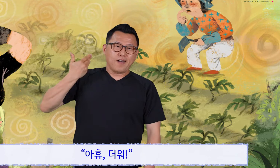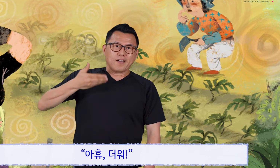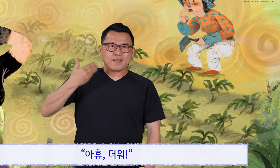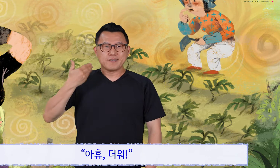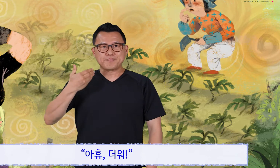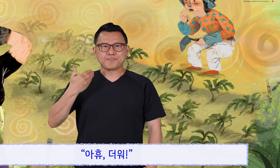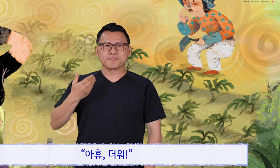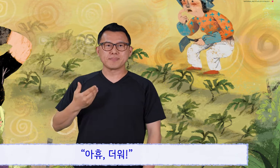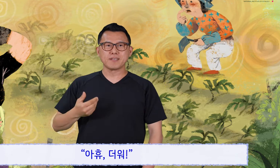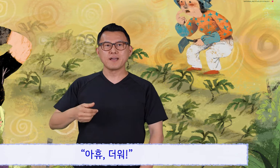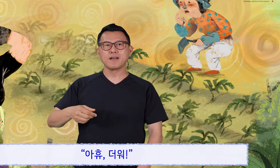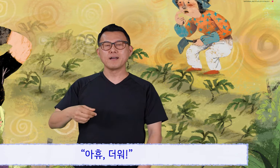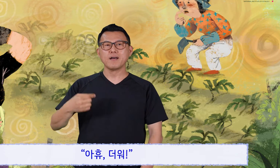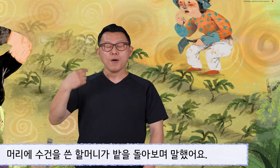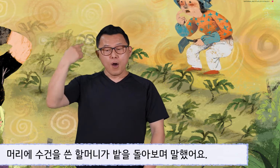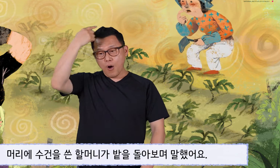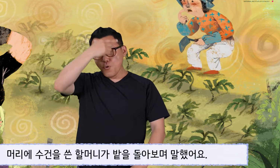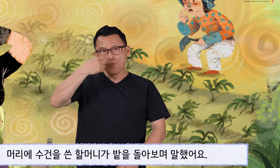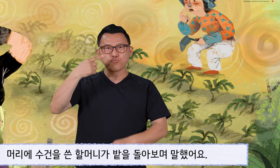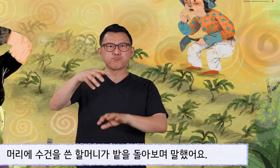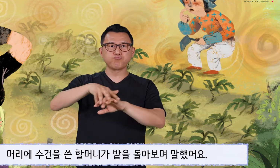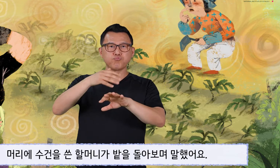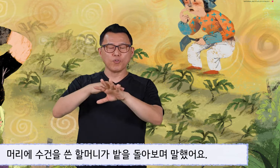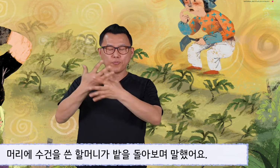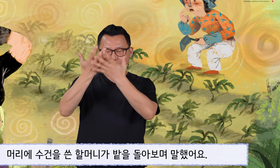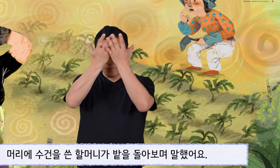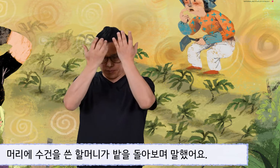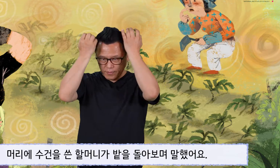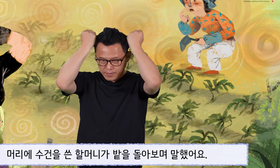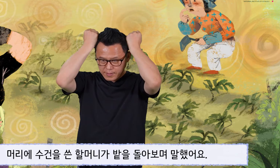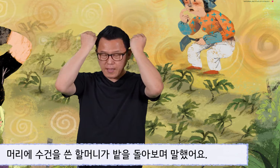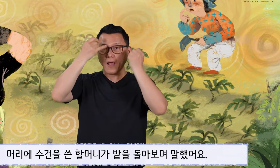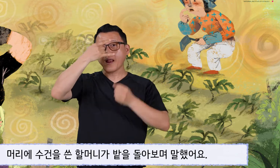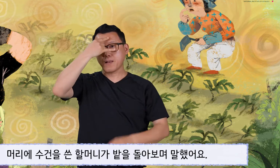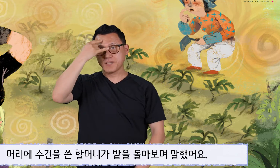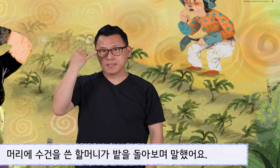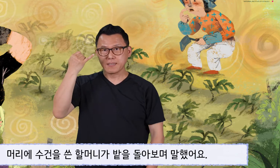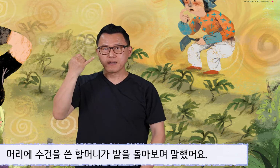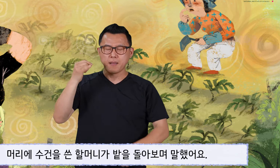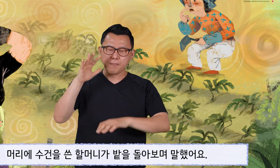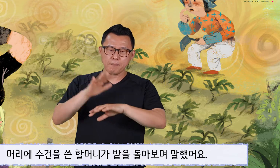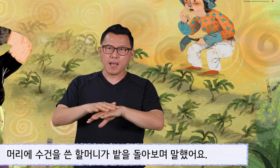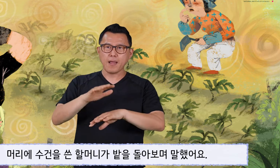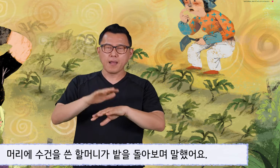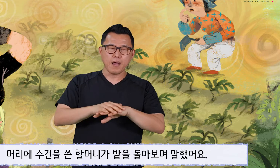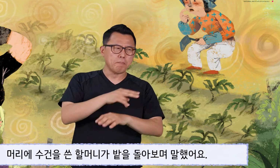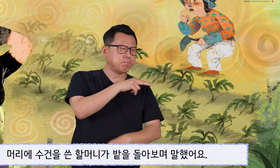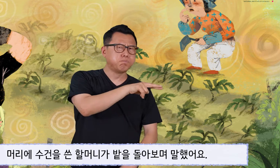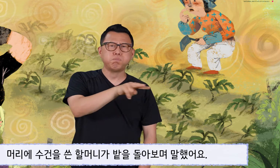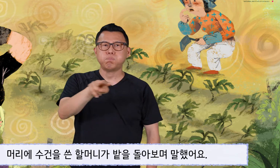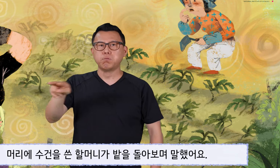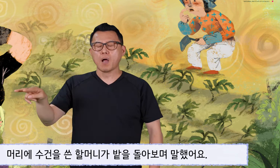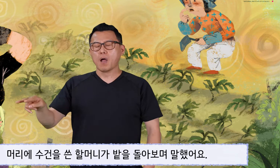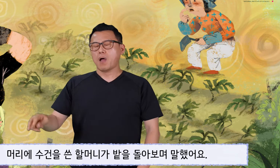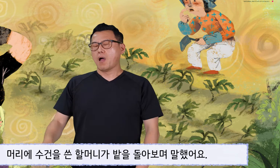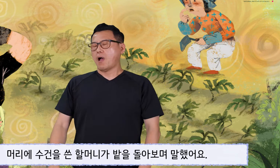아휴, 더워. 머리에 수건을 쓴 할머니가 밭을 돌아보며